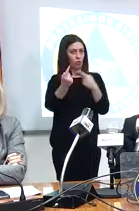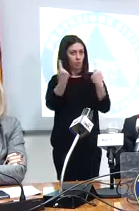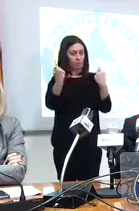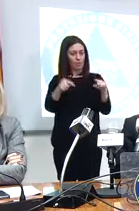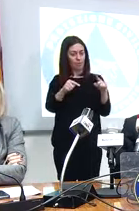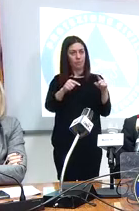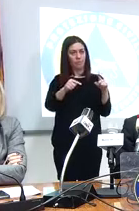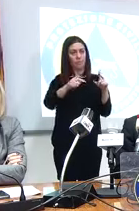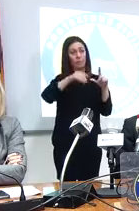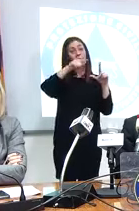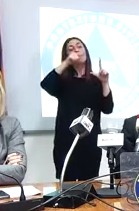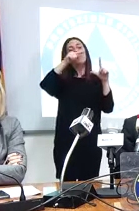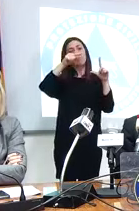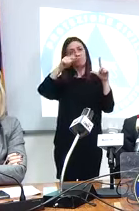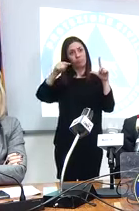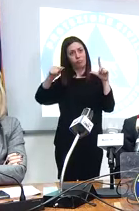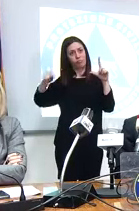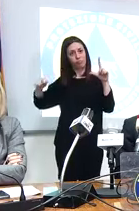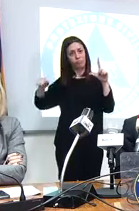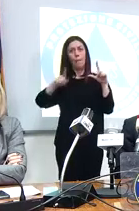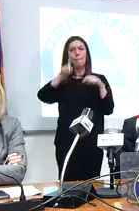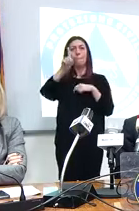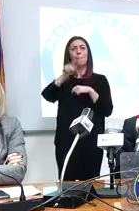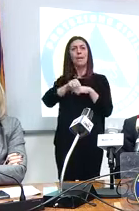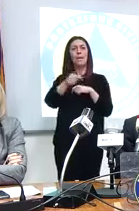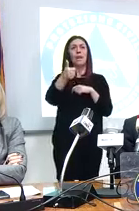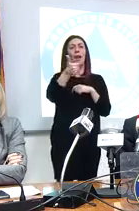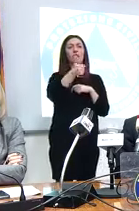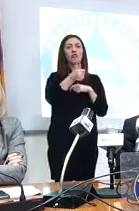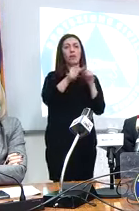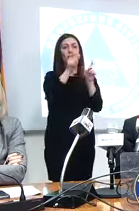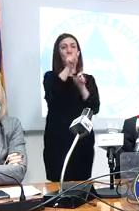Il calo è consistente, 1.100 malati